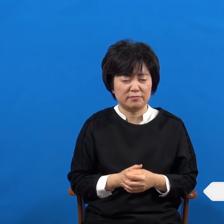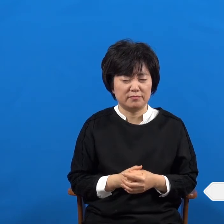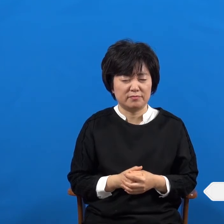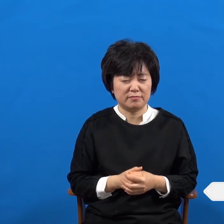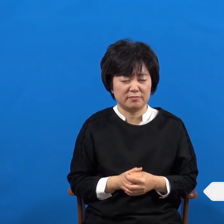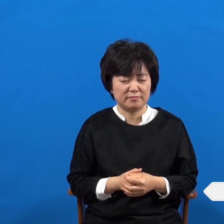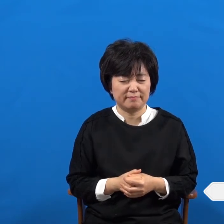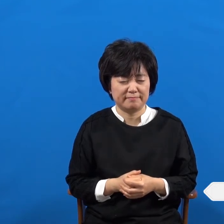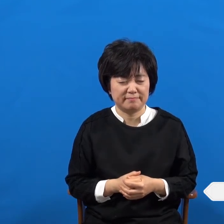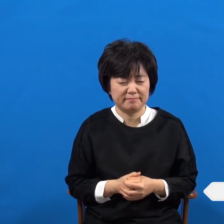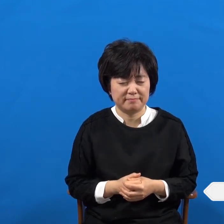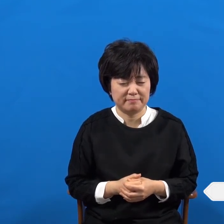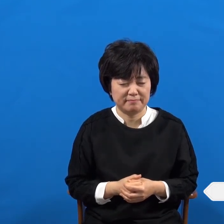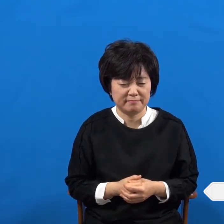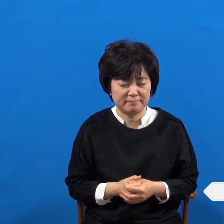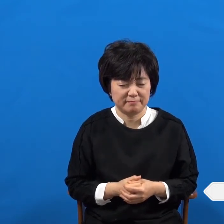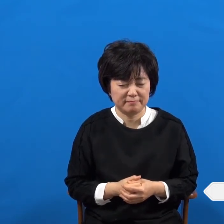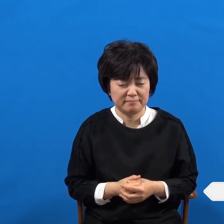오 주님,